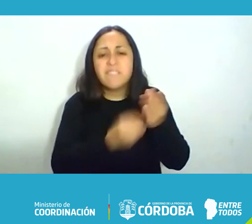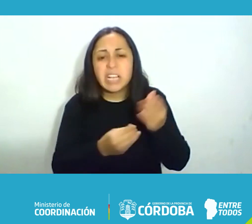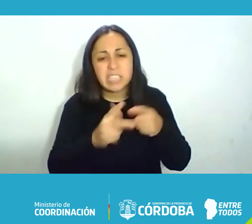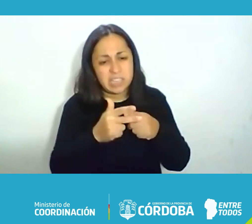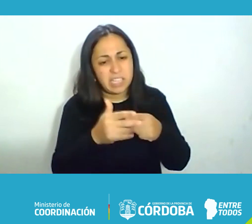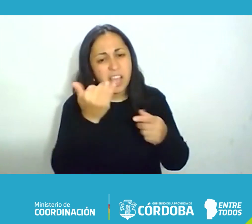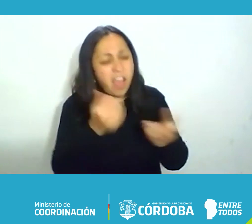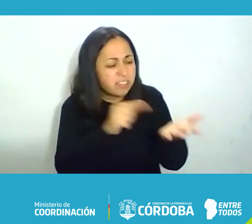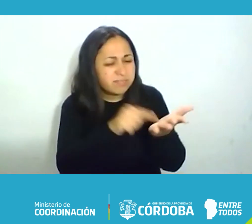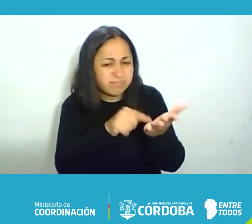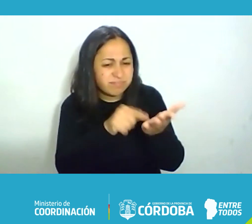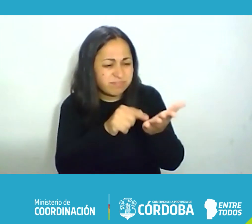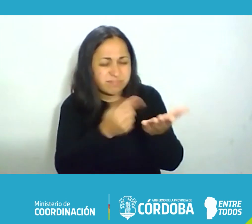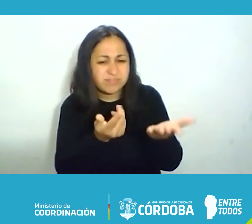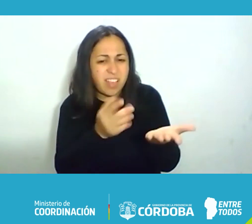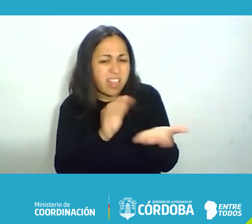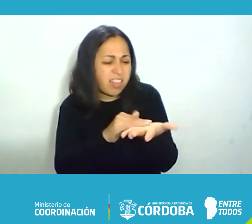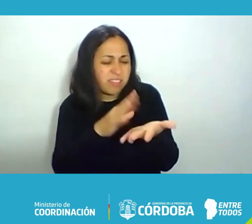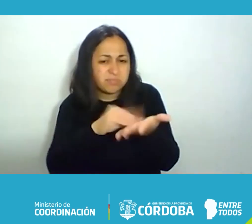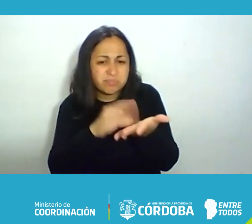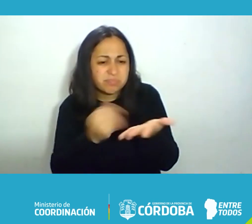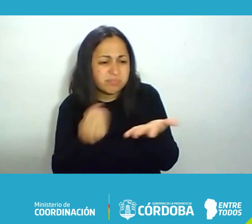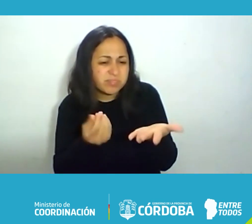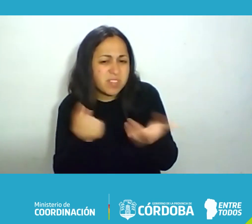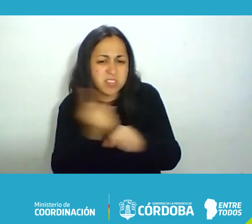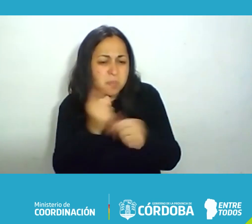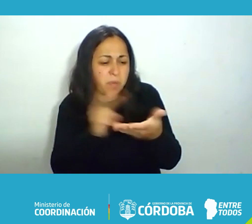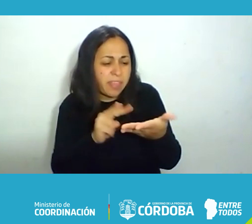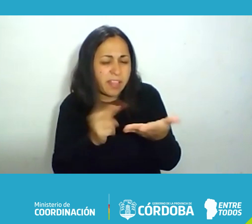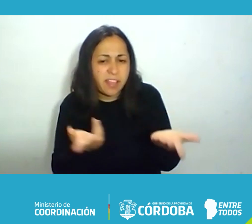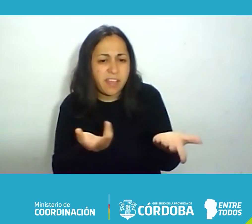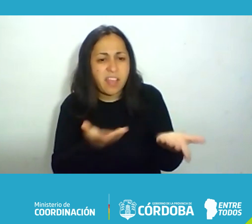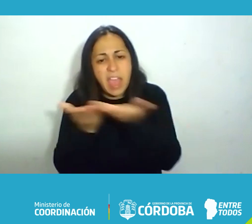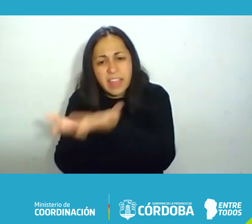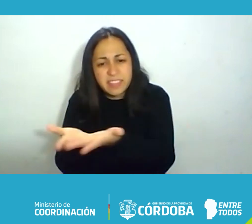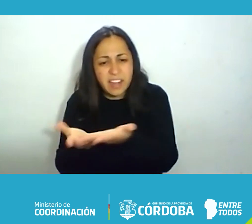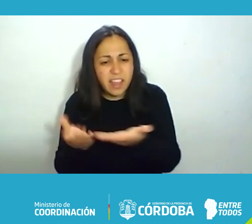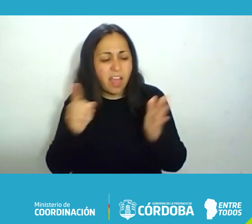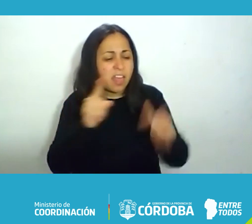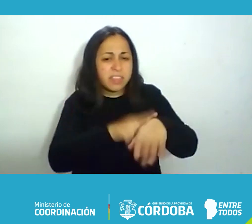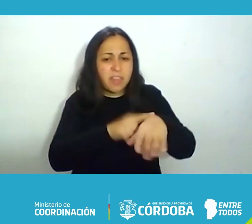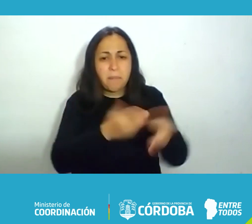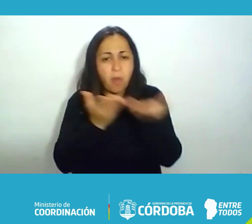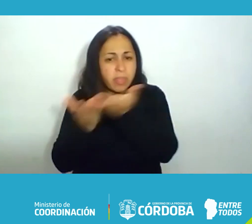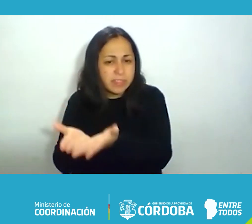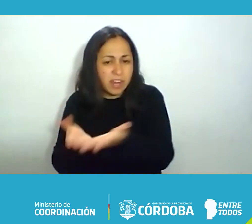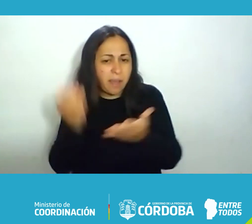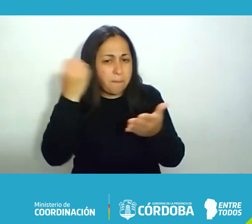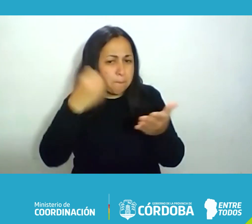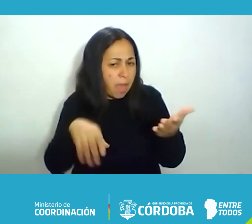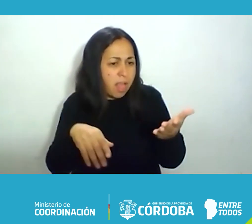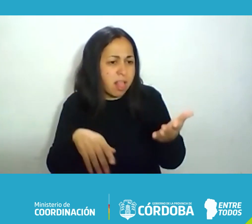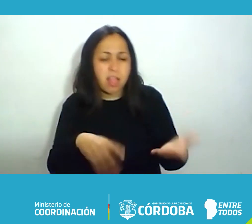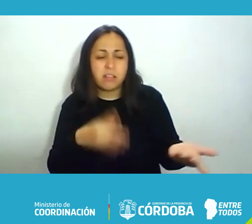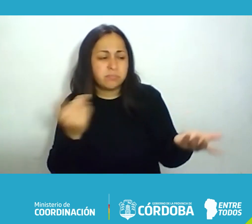y de prolijidades, que es difícil leer este tipo de documentos, deja mucho que desear en lo que es la entrega de documentación y los tiempos de entrega de los mismos. Los anexos